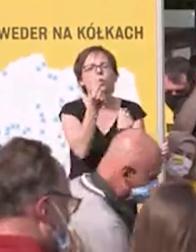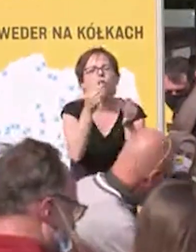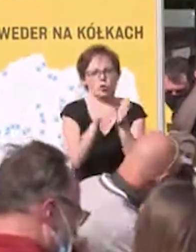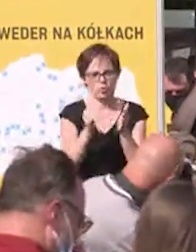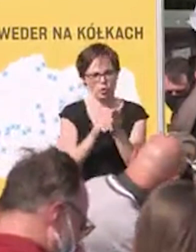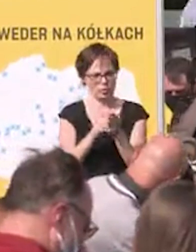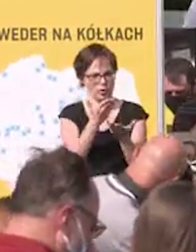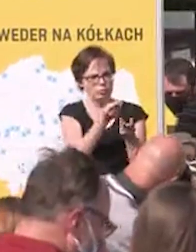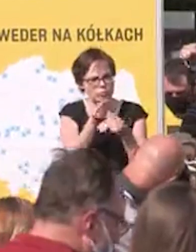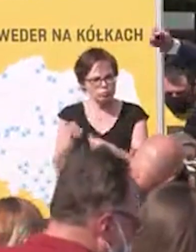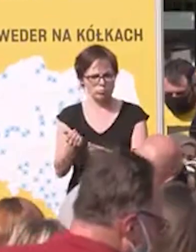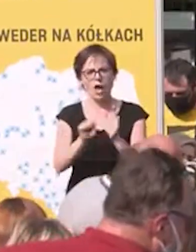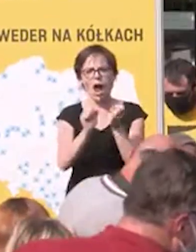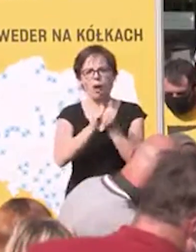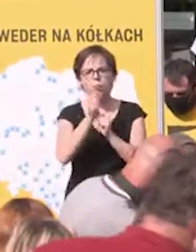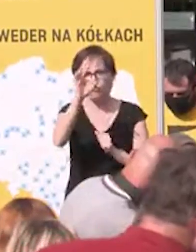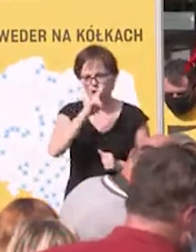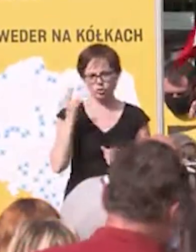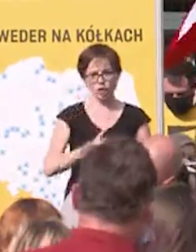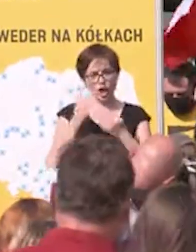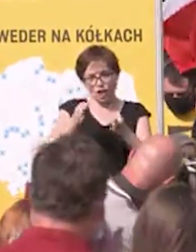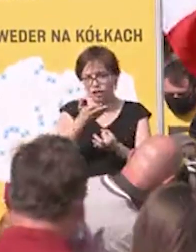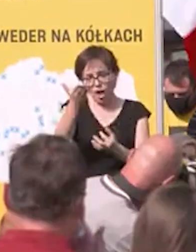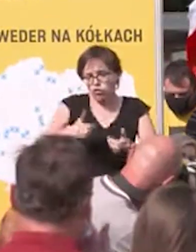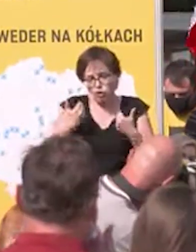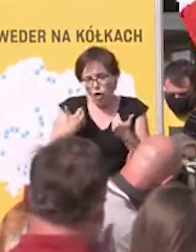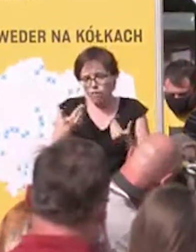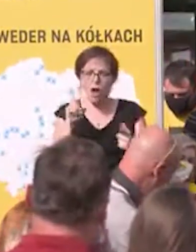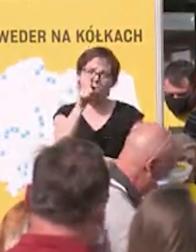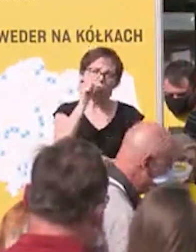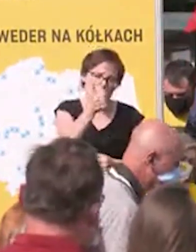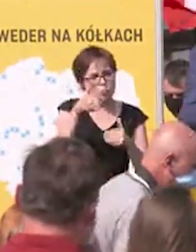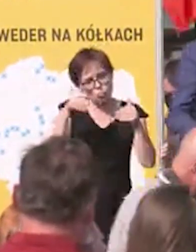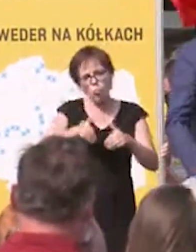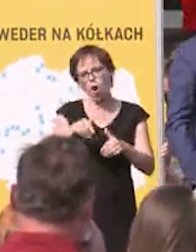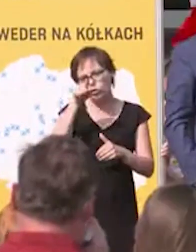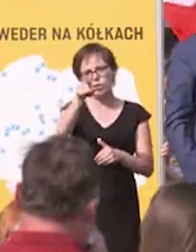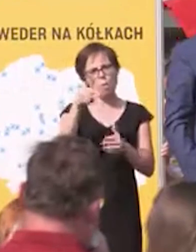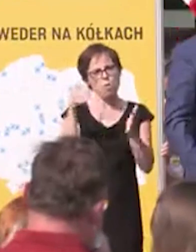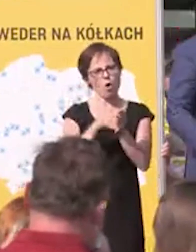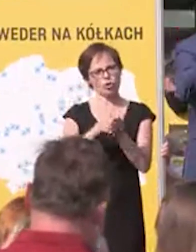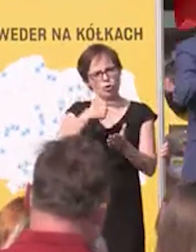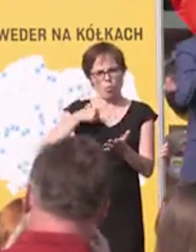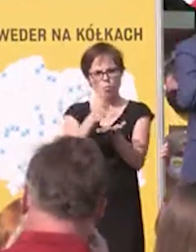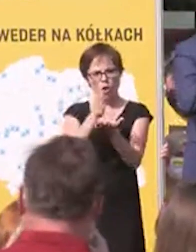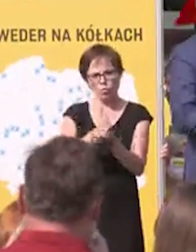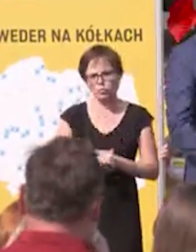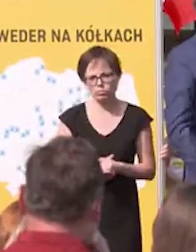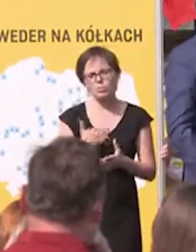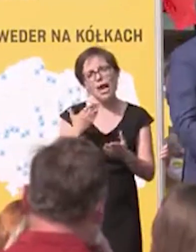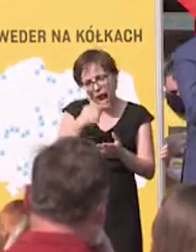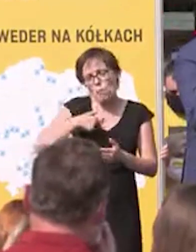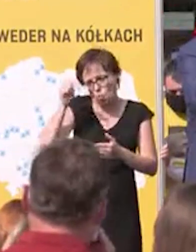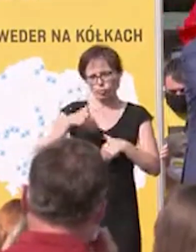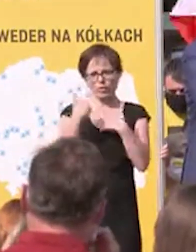dla swoich rodziców. Dzisiaj jesteś zdrowy. Jutro możesz być tym, który będzie potrzebował od nas wszystkiego i my musimy ci to